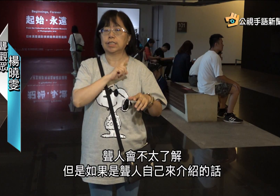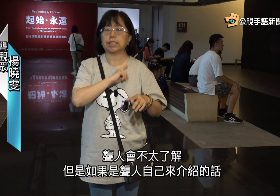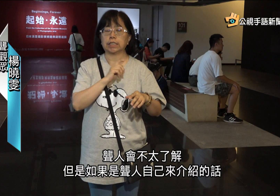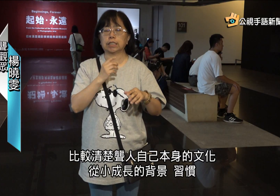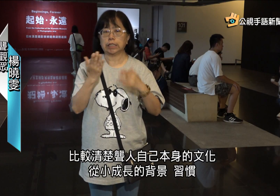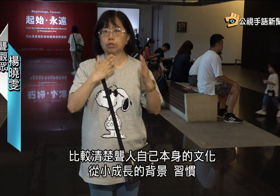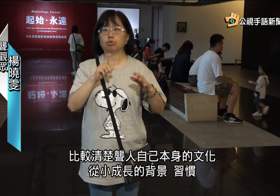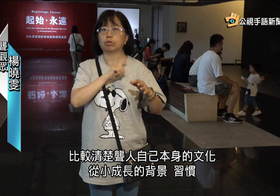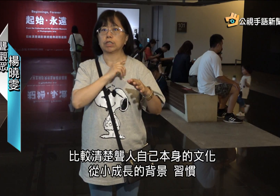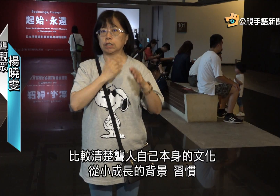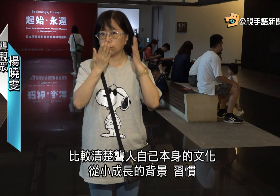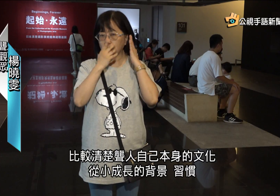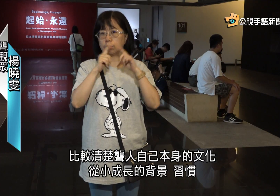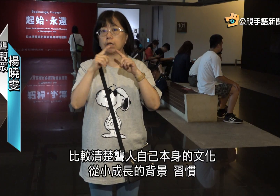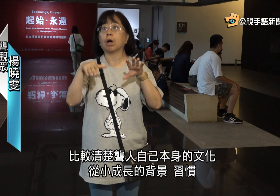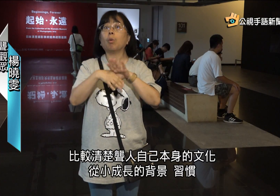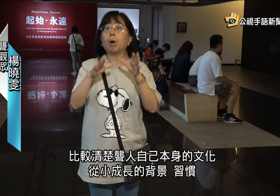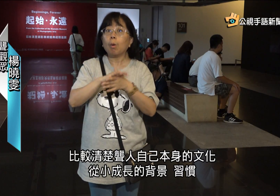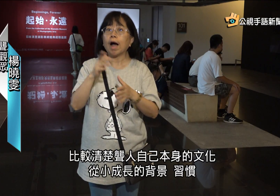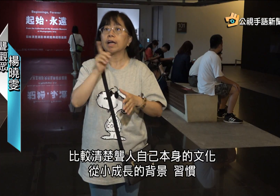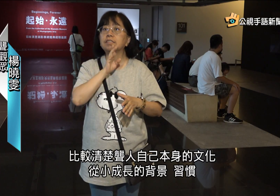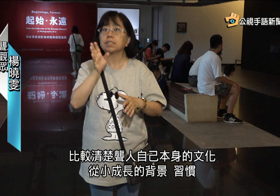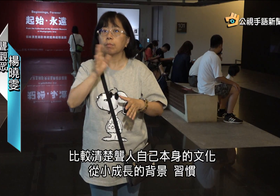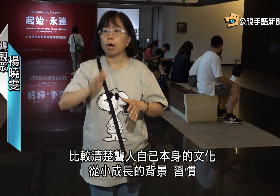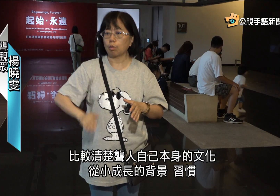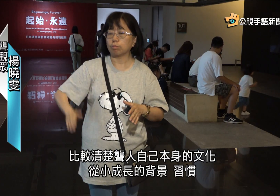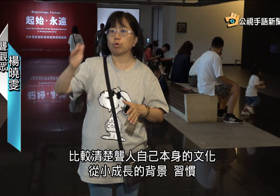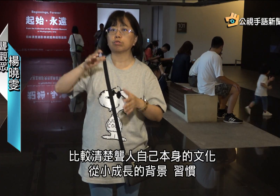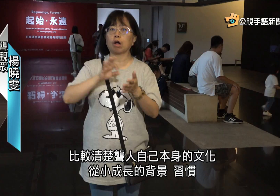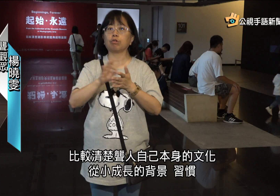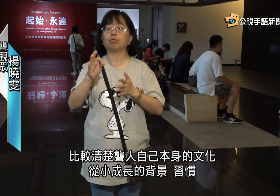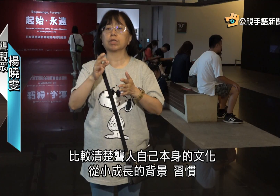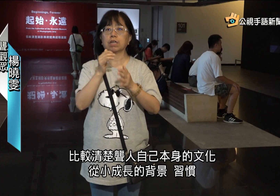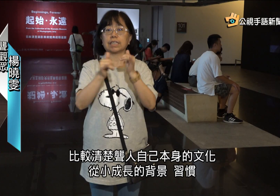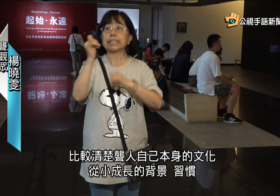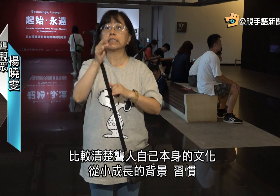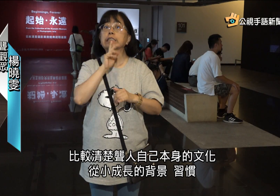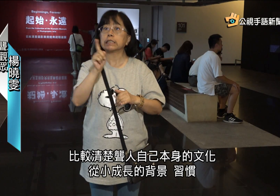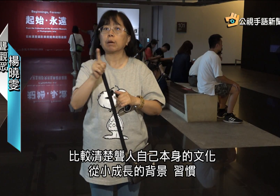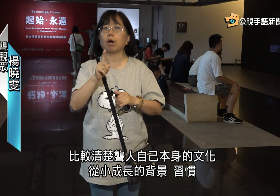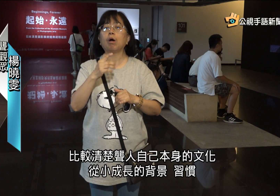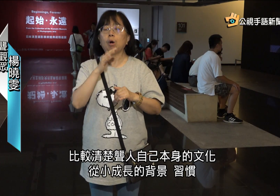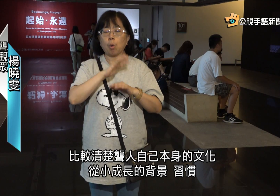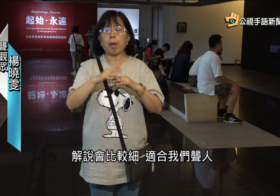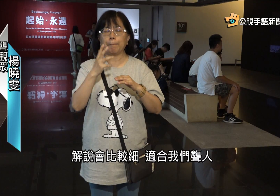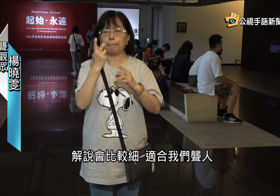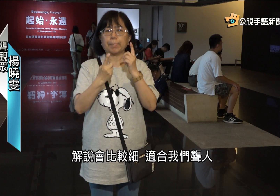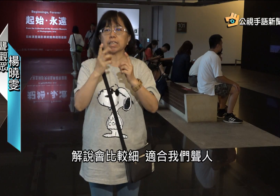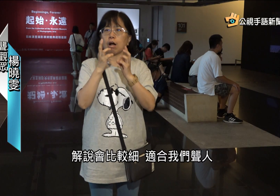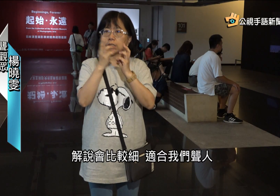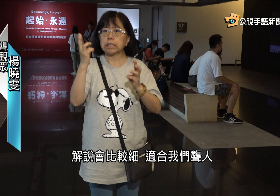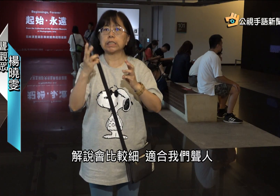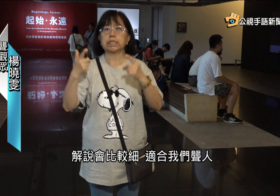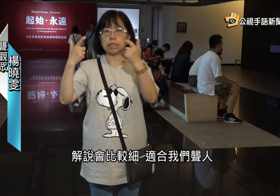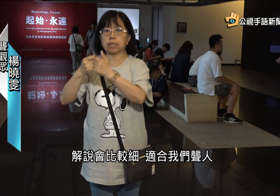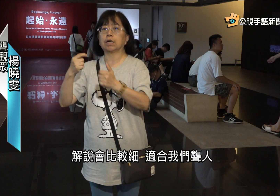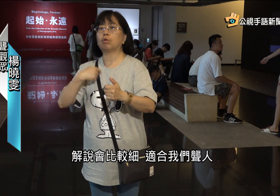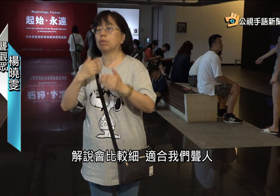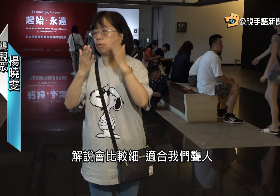比较清楚聋人自己本身的文化，从小成长的背景习惯，解说会比较细，适合我们聋